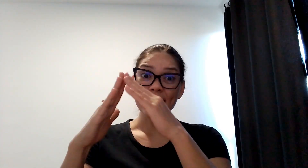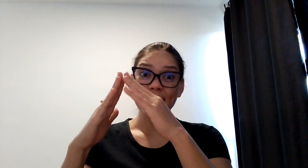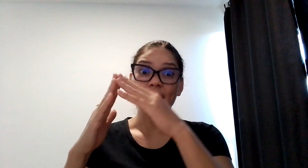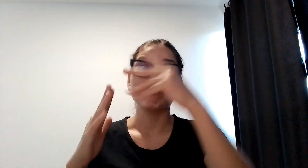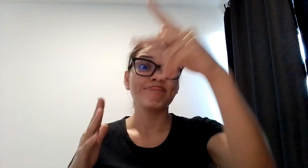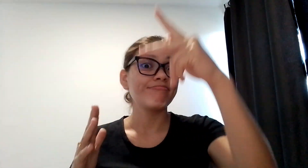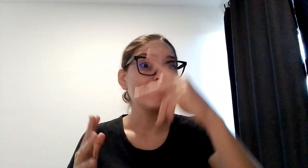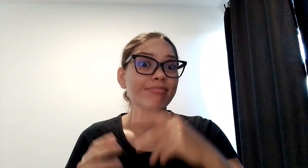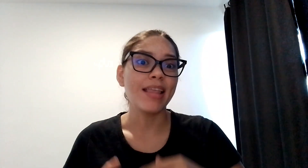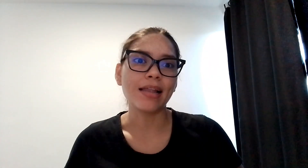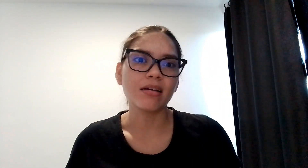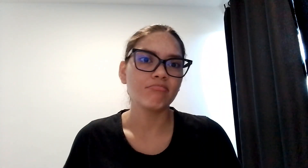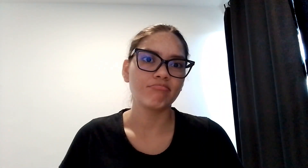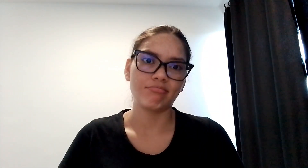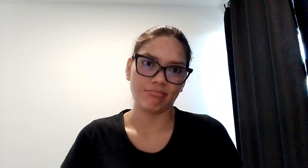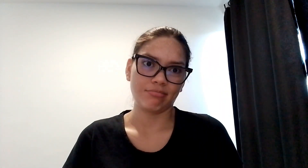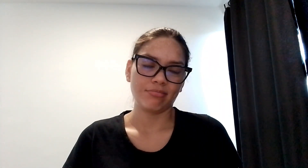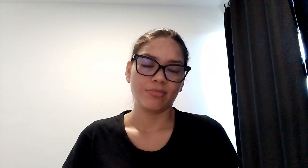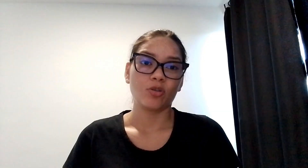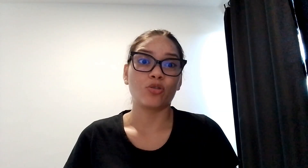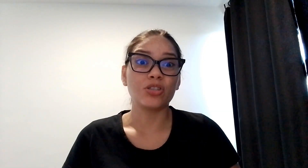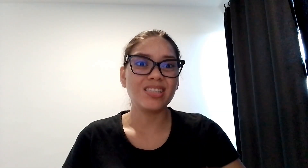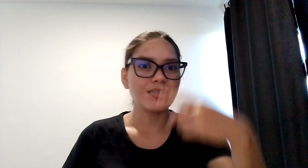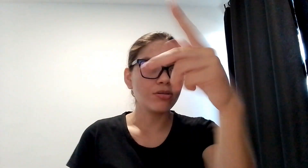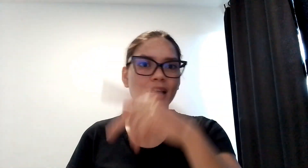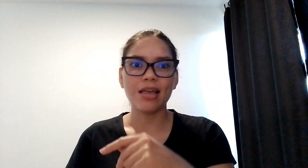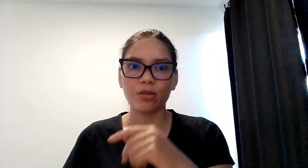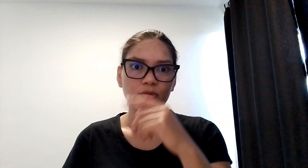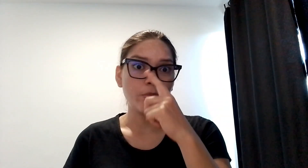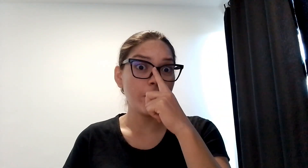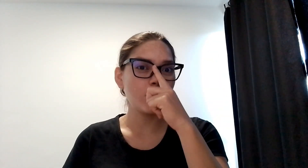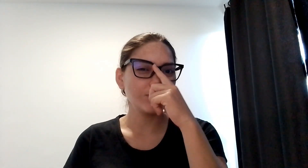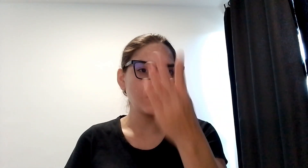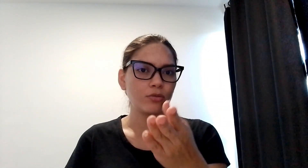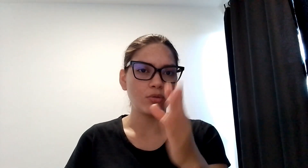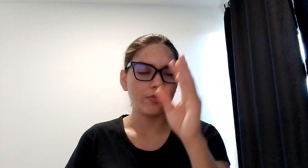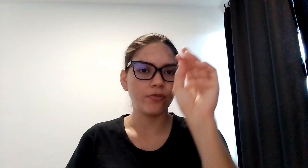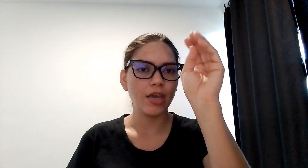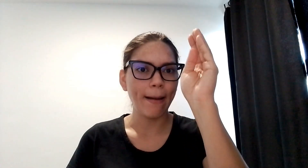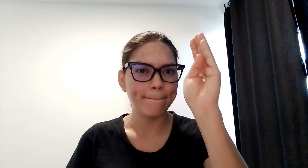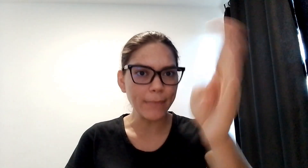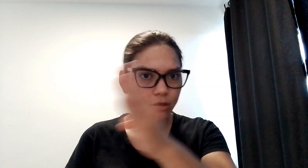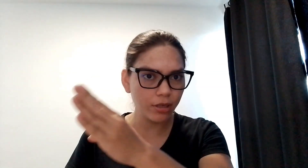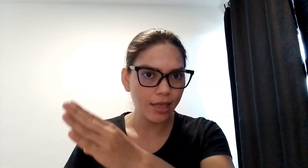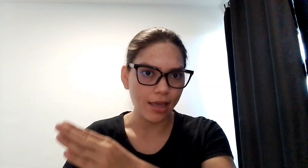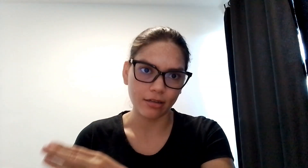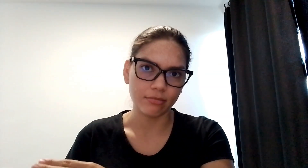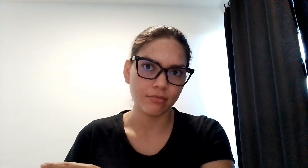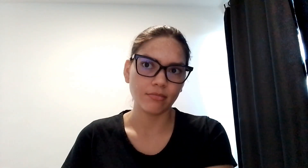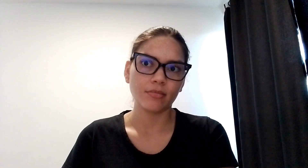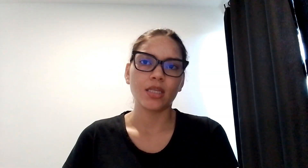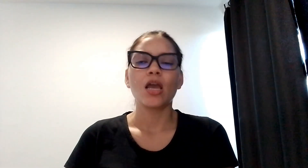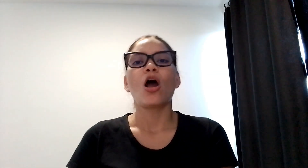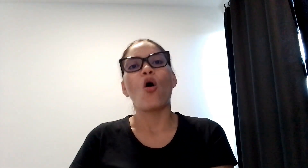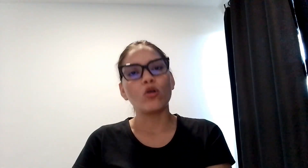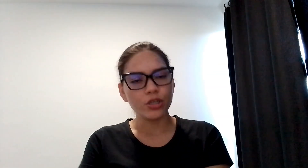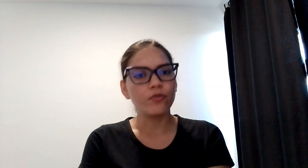Casa dela. Tô dizendo que é dela, não tô perguntando, tô afirmando que é dela. Hoje eu fui